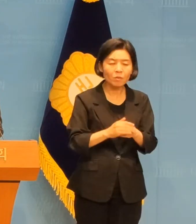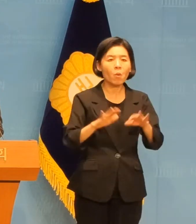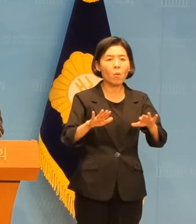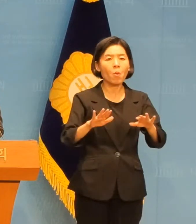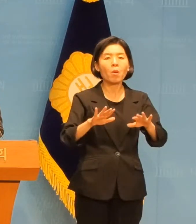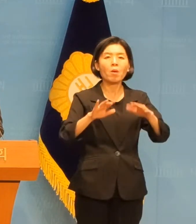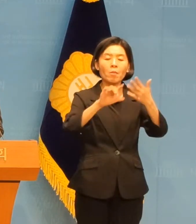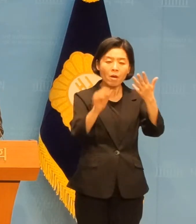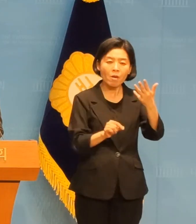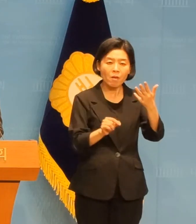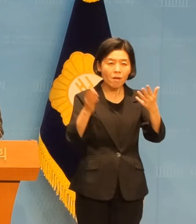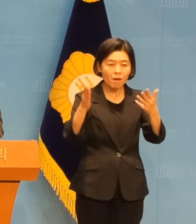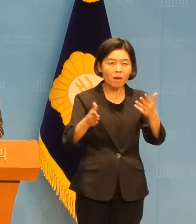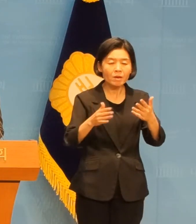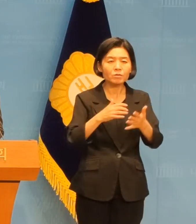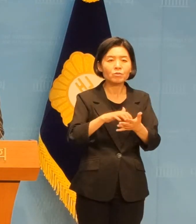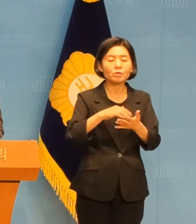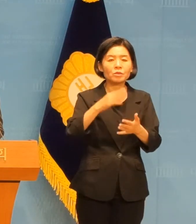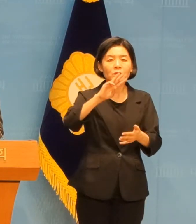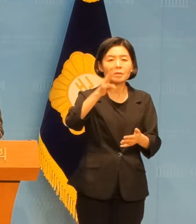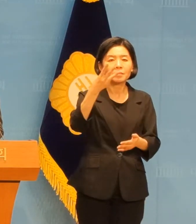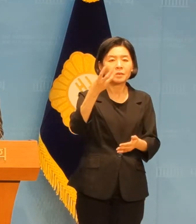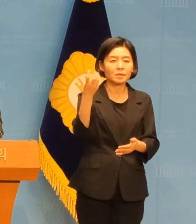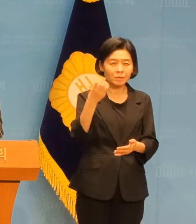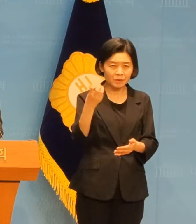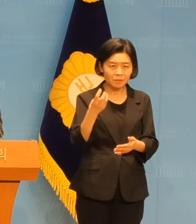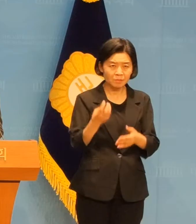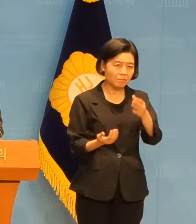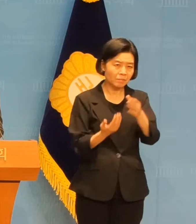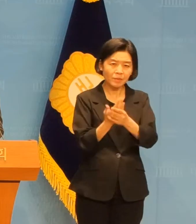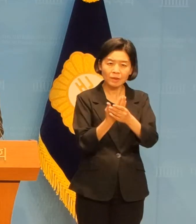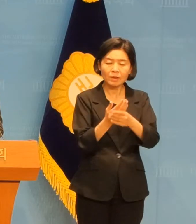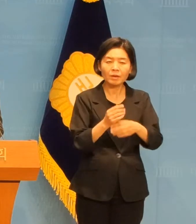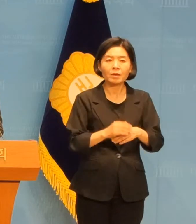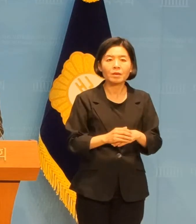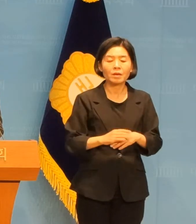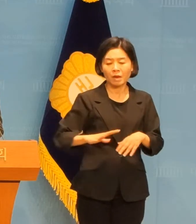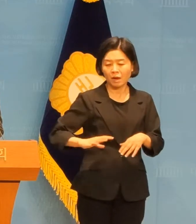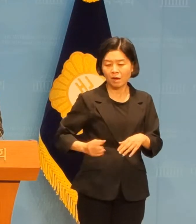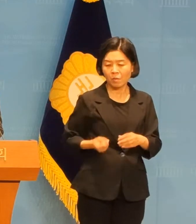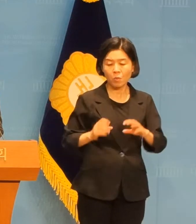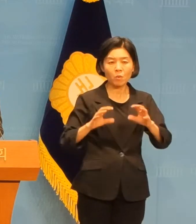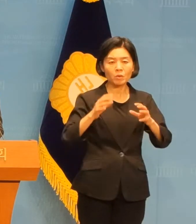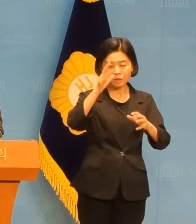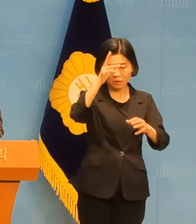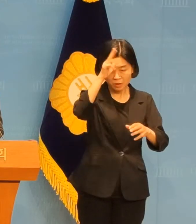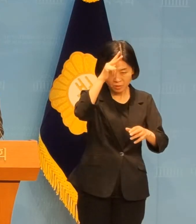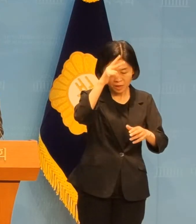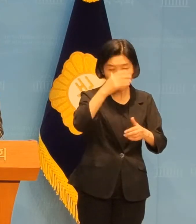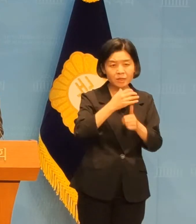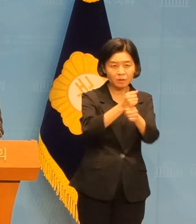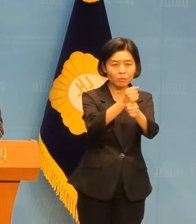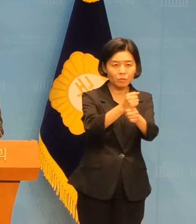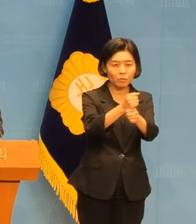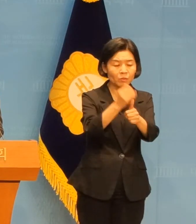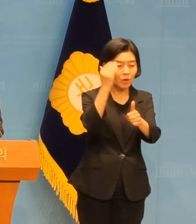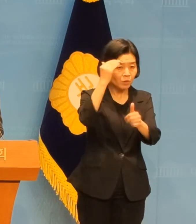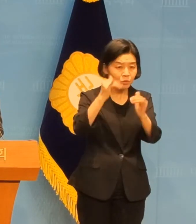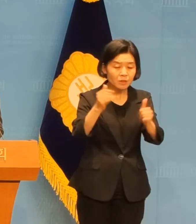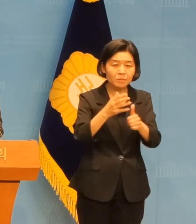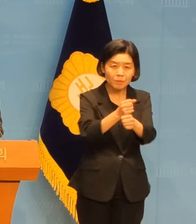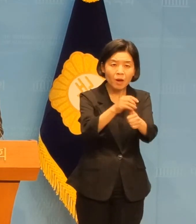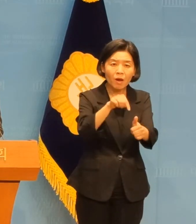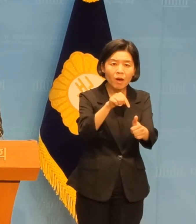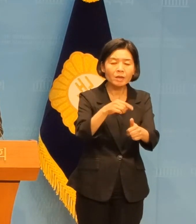이미 330건을 기록했습니다. 캄보디아 경찰에 체포된 한국인 역시